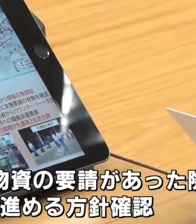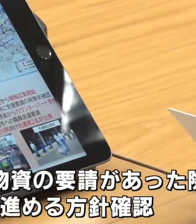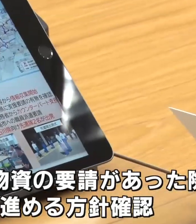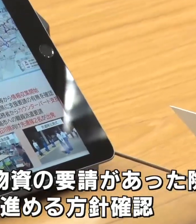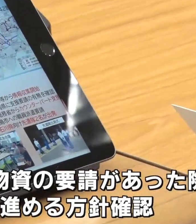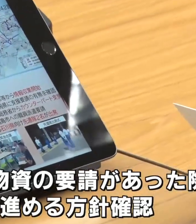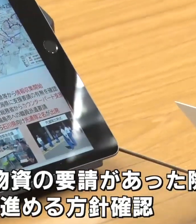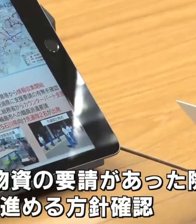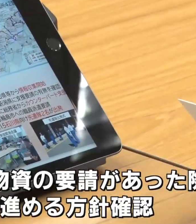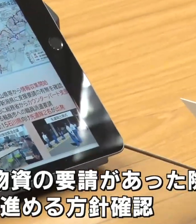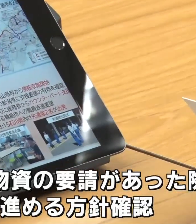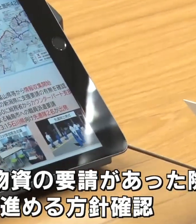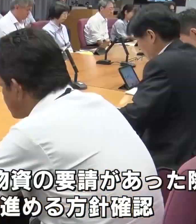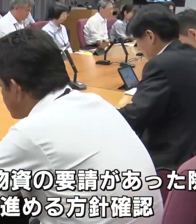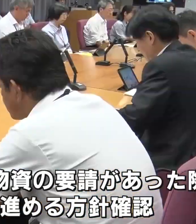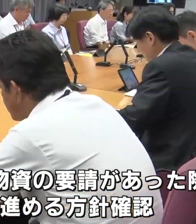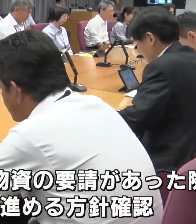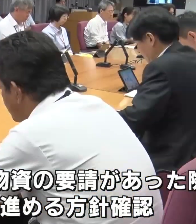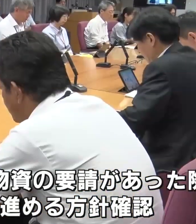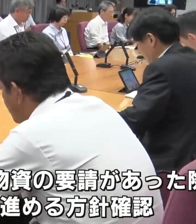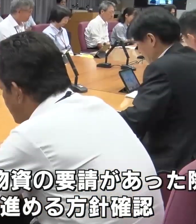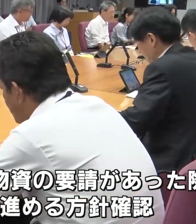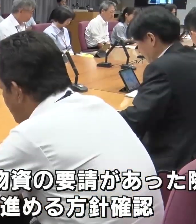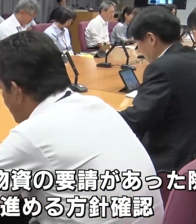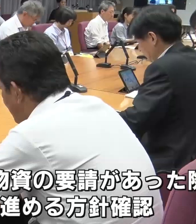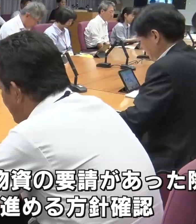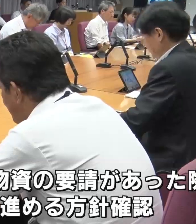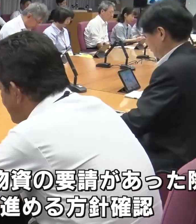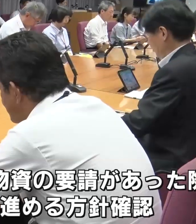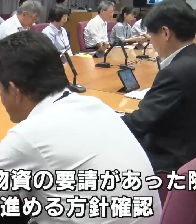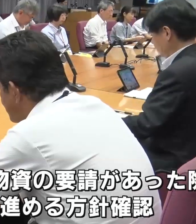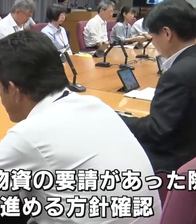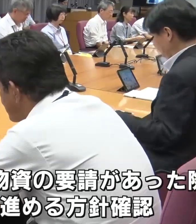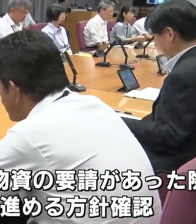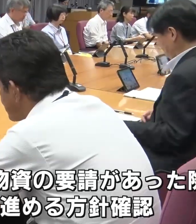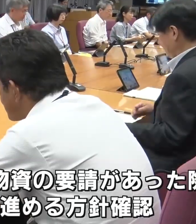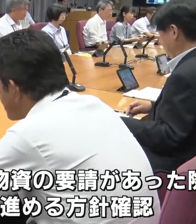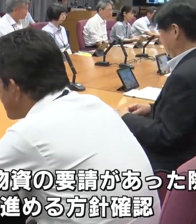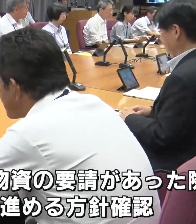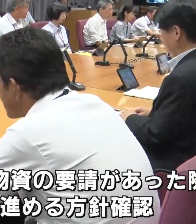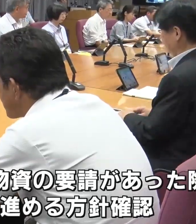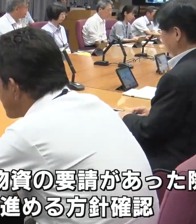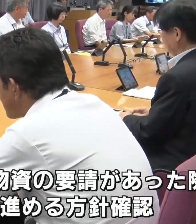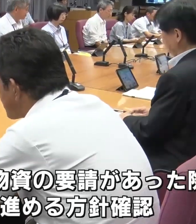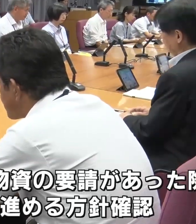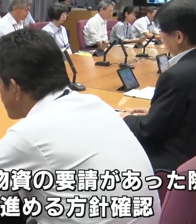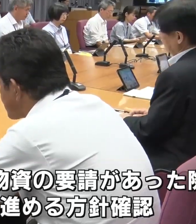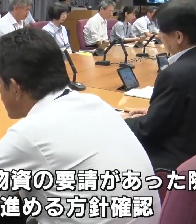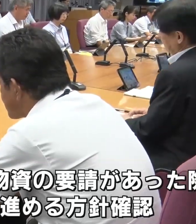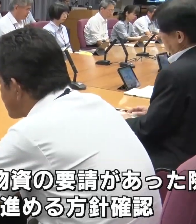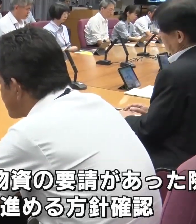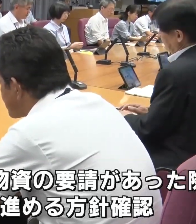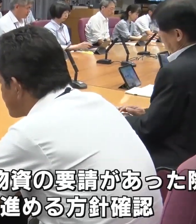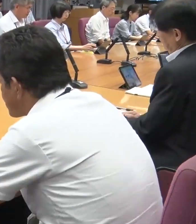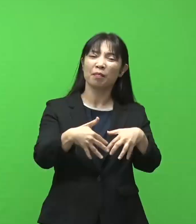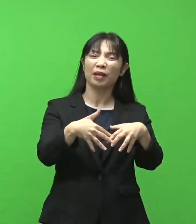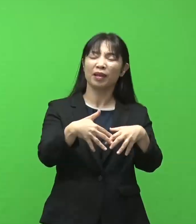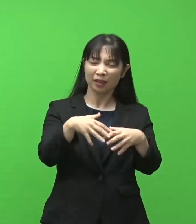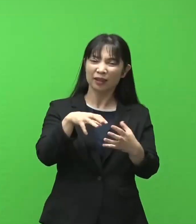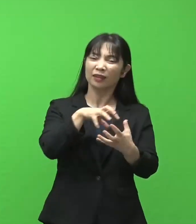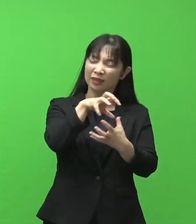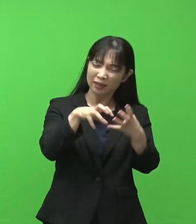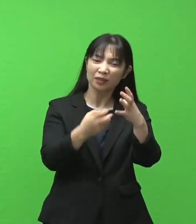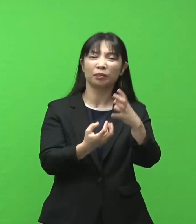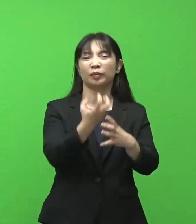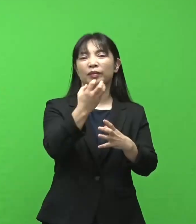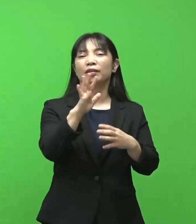水車や支援物資の要請があった際、すぐに対応できるよう準備を進める方針を確認しました。 被